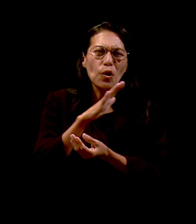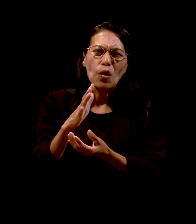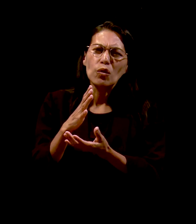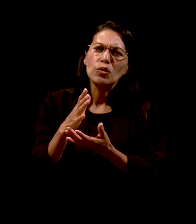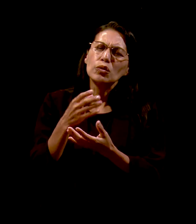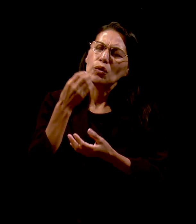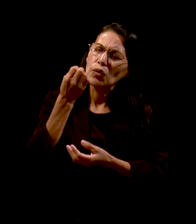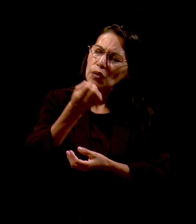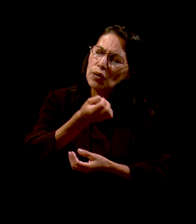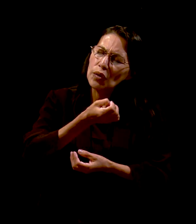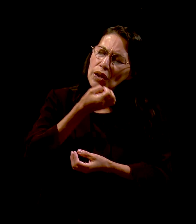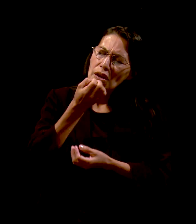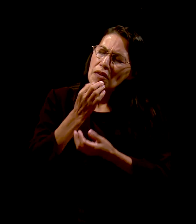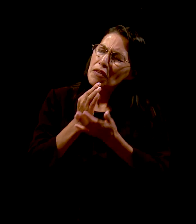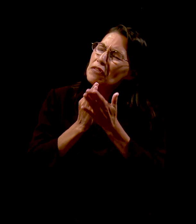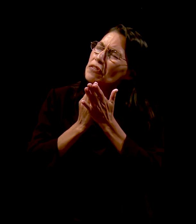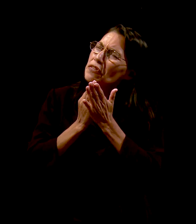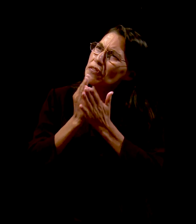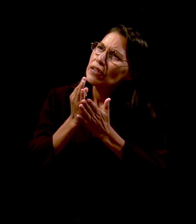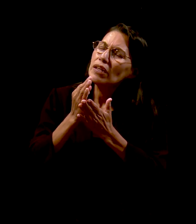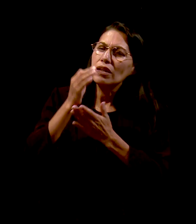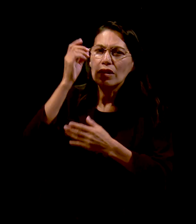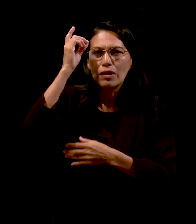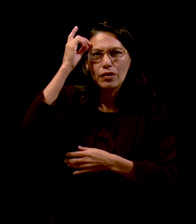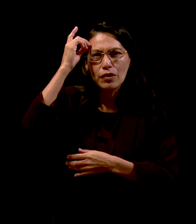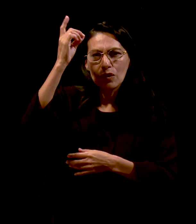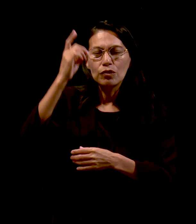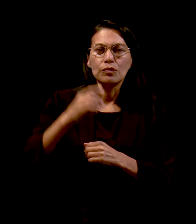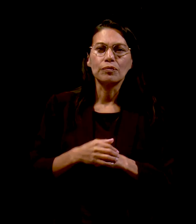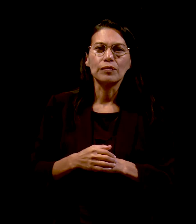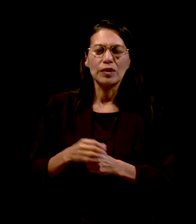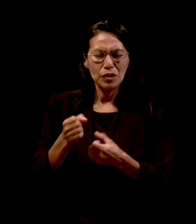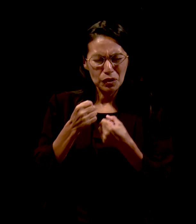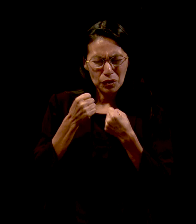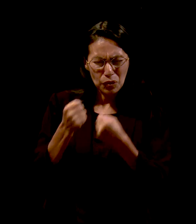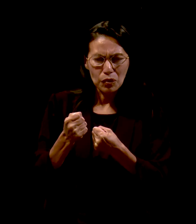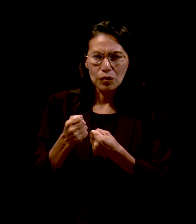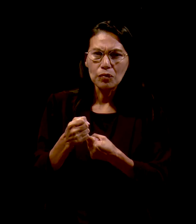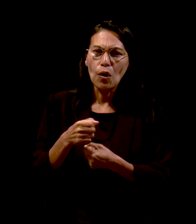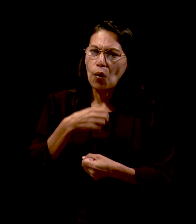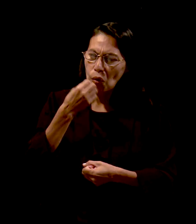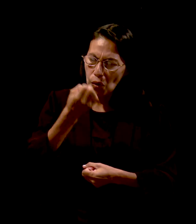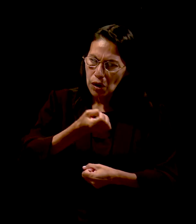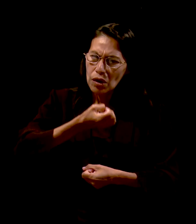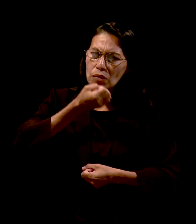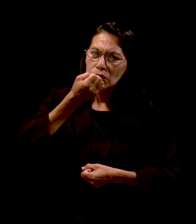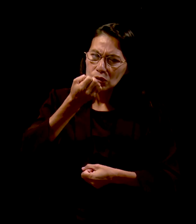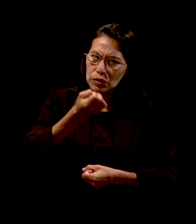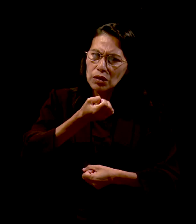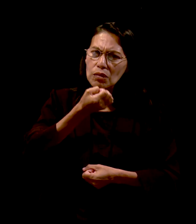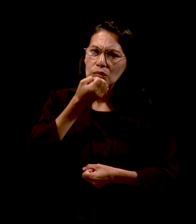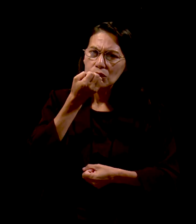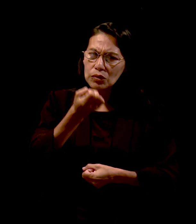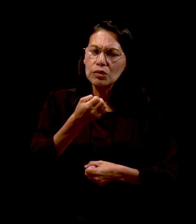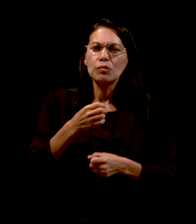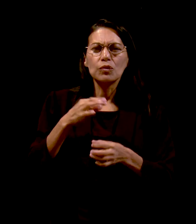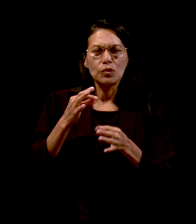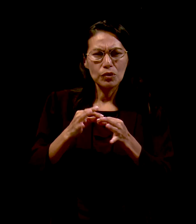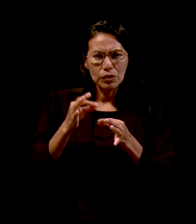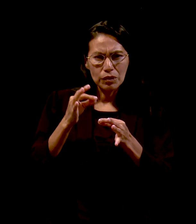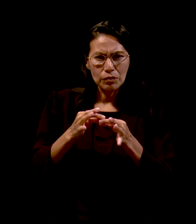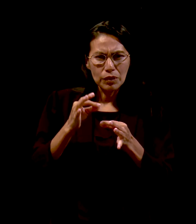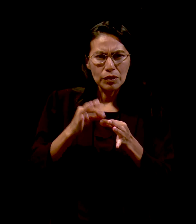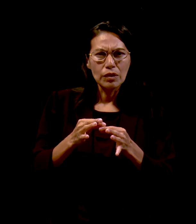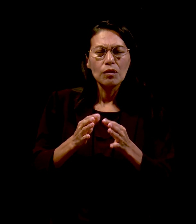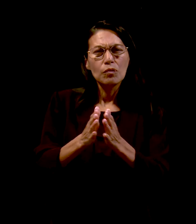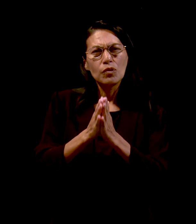todo el fervor con que podamos tener y te aseguro lo hacemos muy frecuentemente así que envía